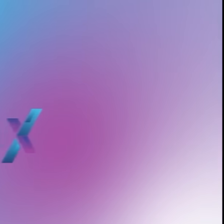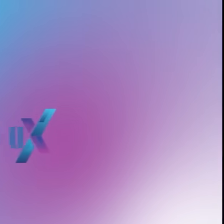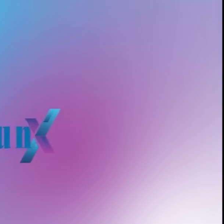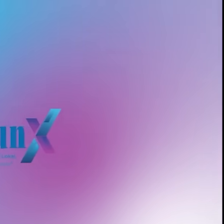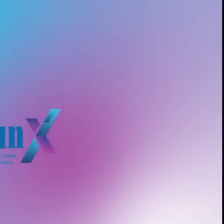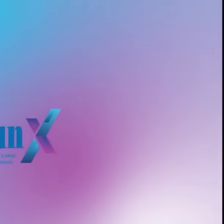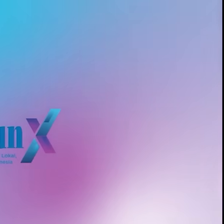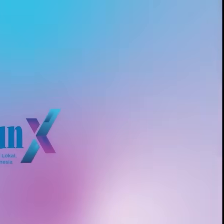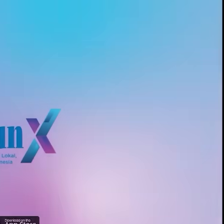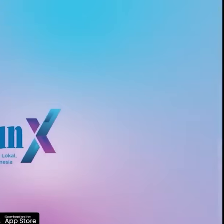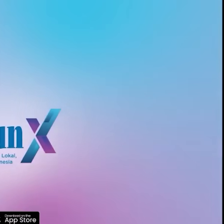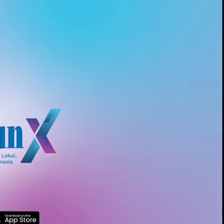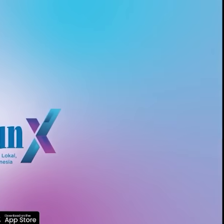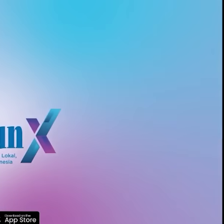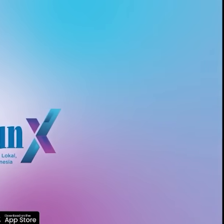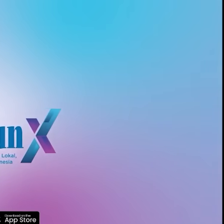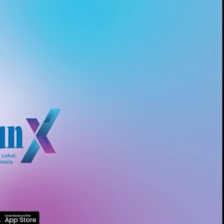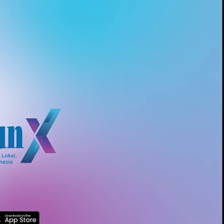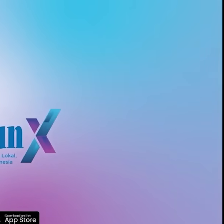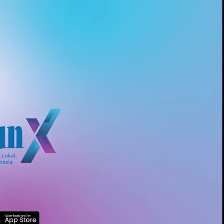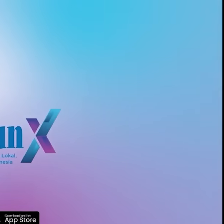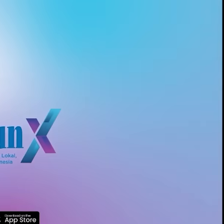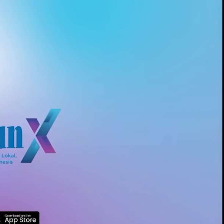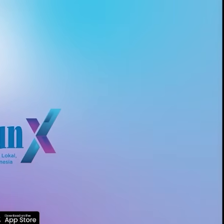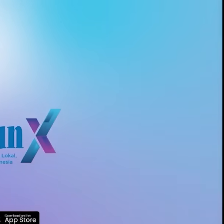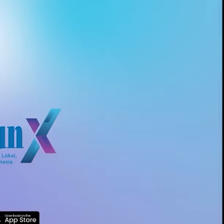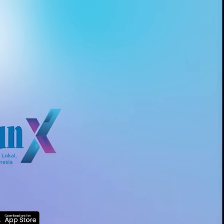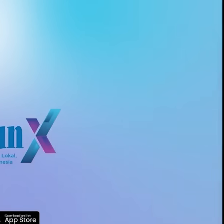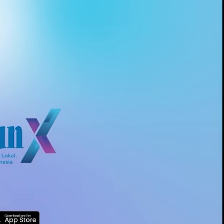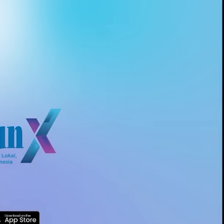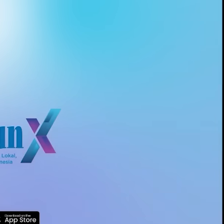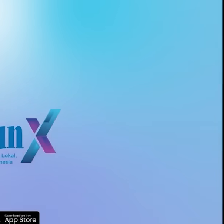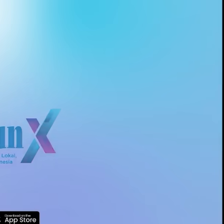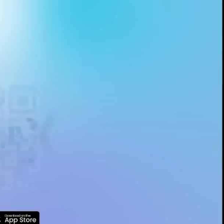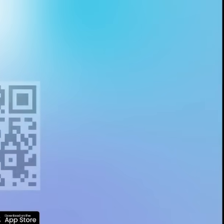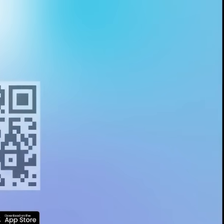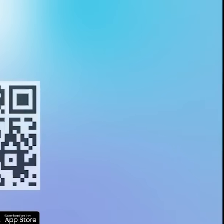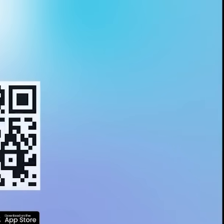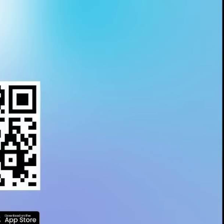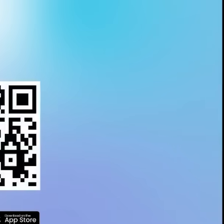Download Tribun X sekarang, menghadirkan lokal menjadi Indonesia.